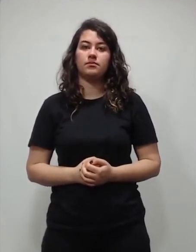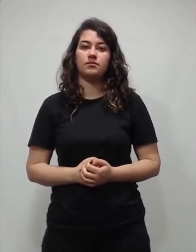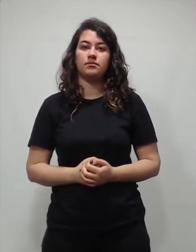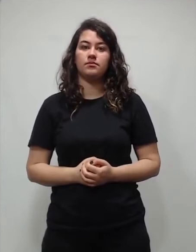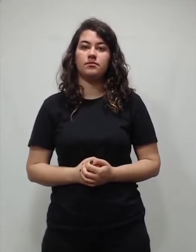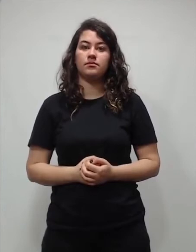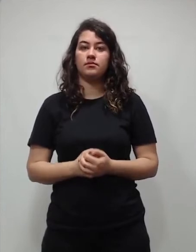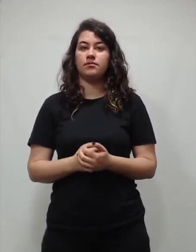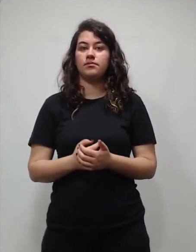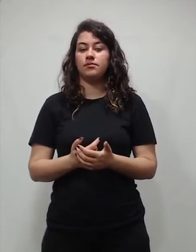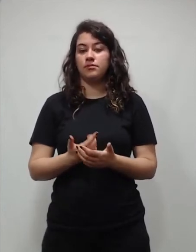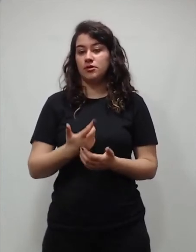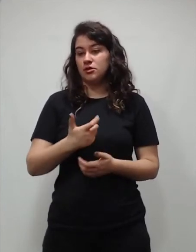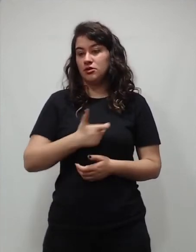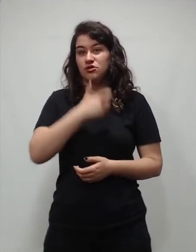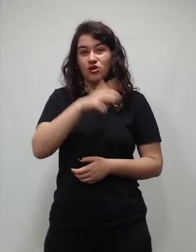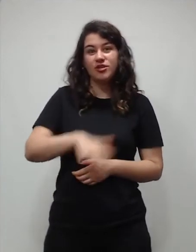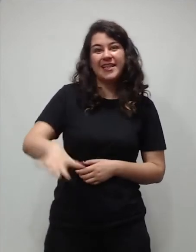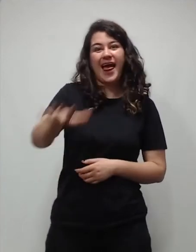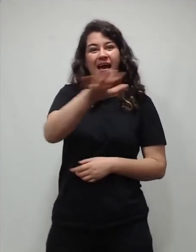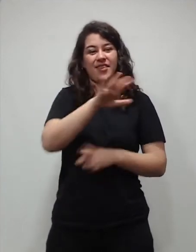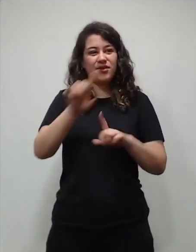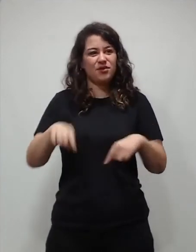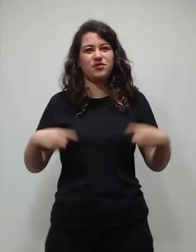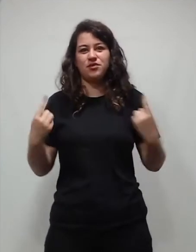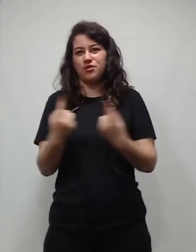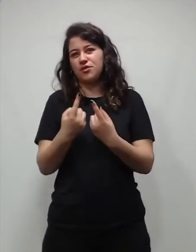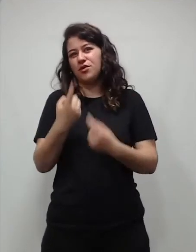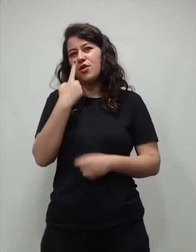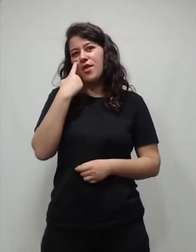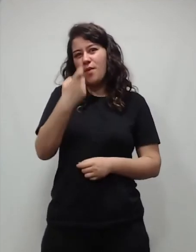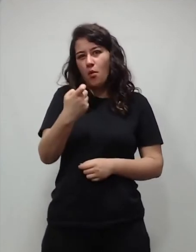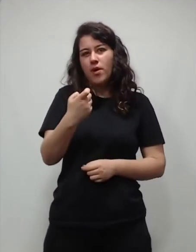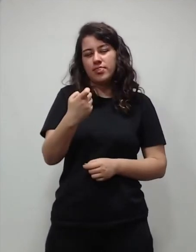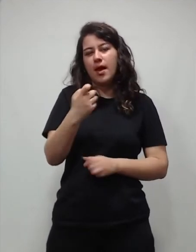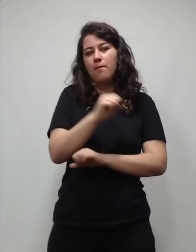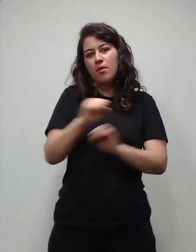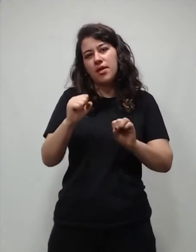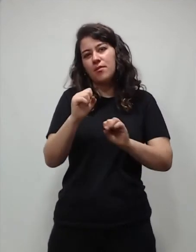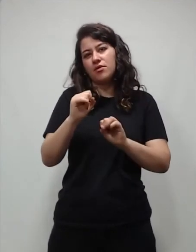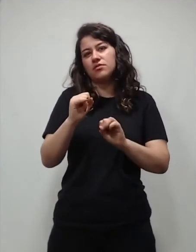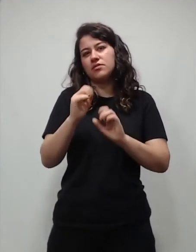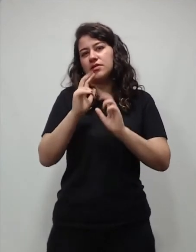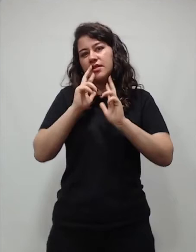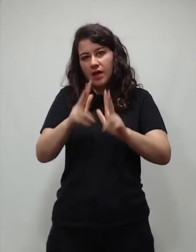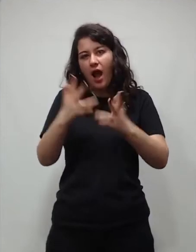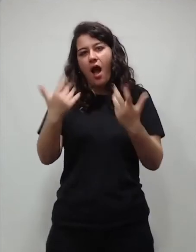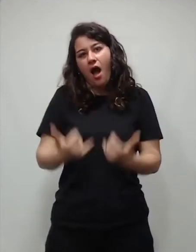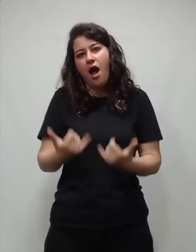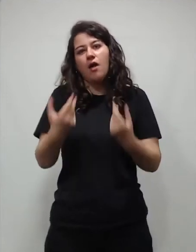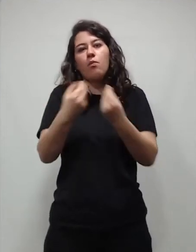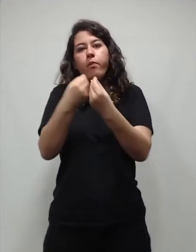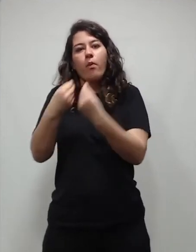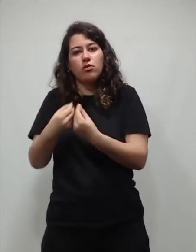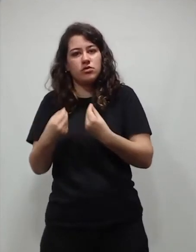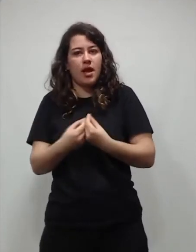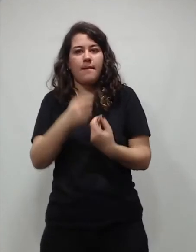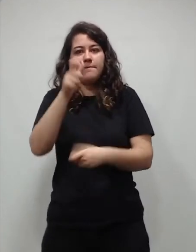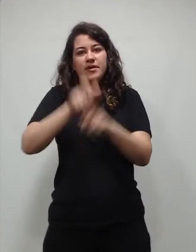En nuestra sociedad, y nosotros podemos dar cuenta de ello, hay muchas personas